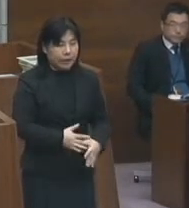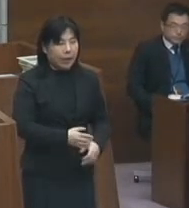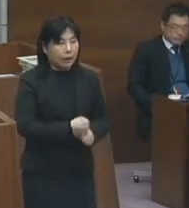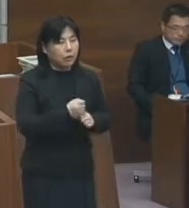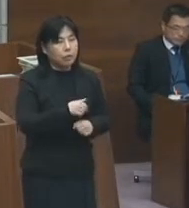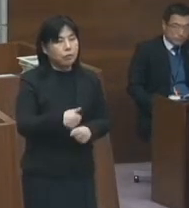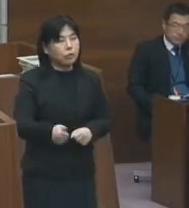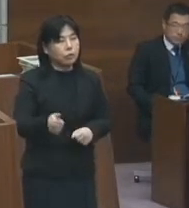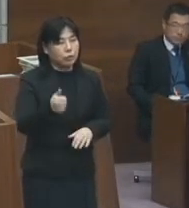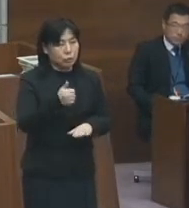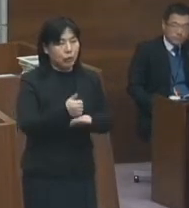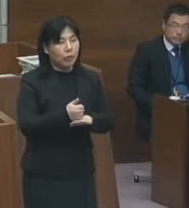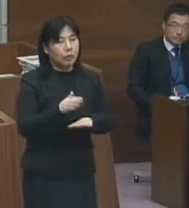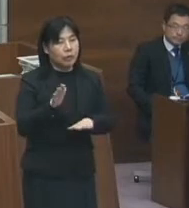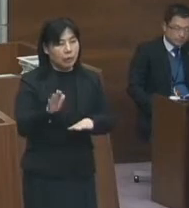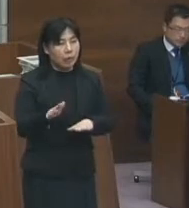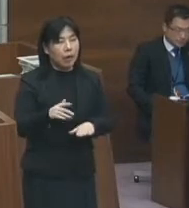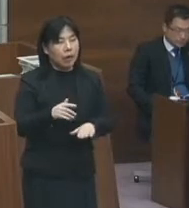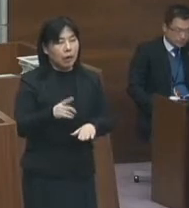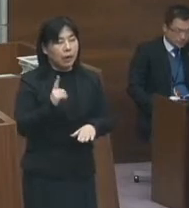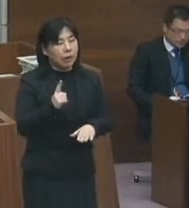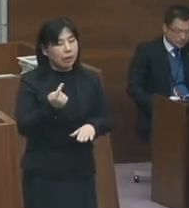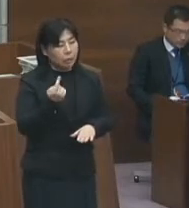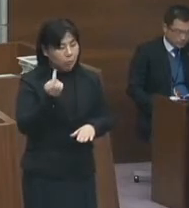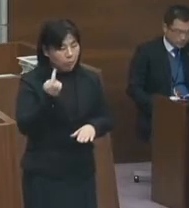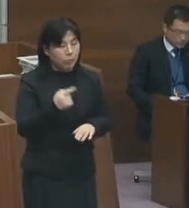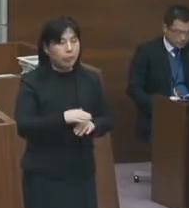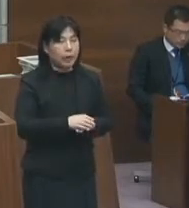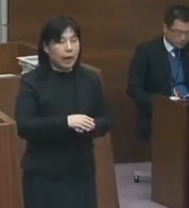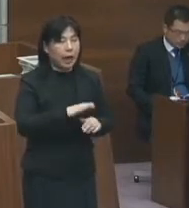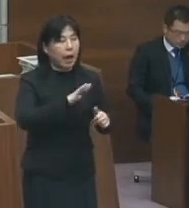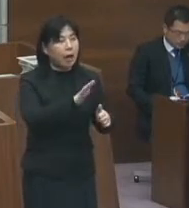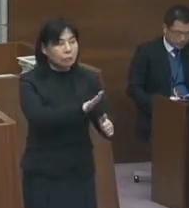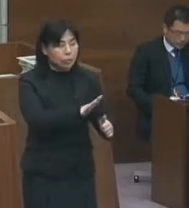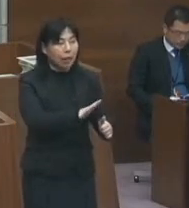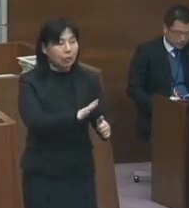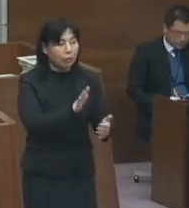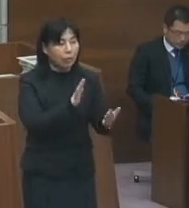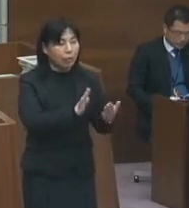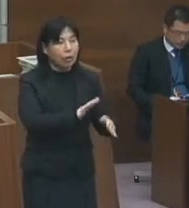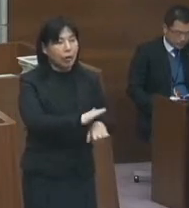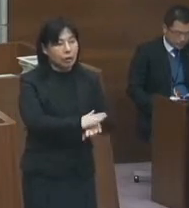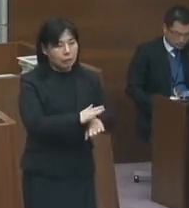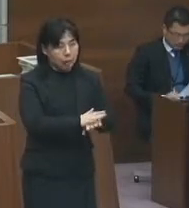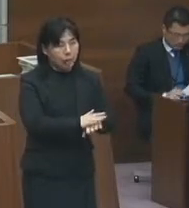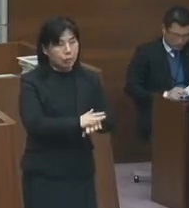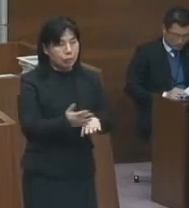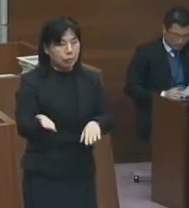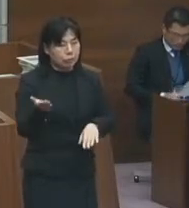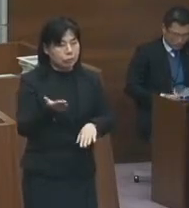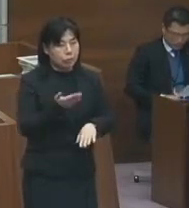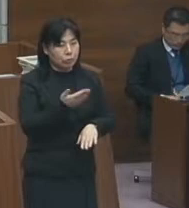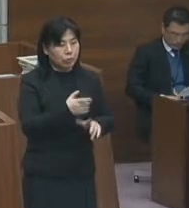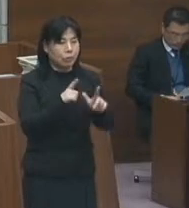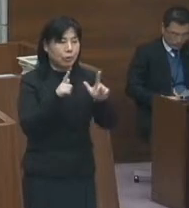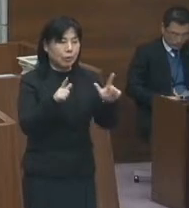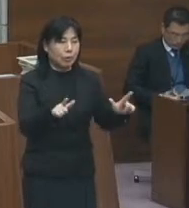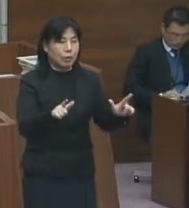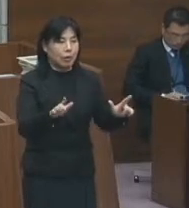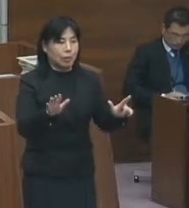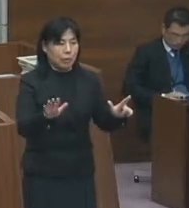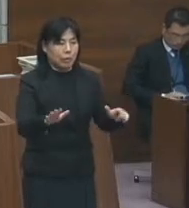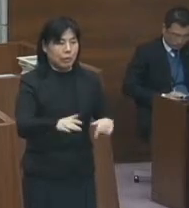総務部長でございます。私からはご質問1項目目、ハラスメント対策につきまして、順次、行いを申し上げ